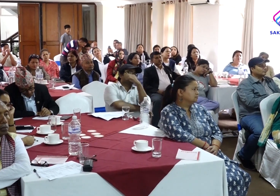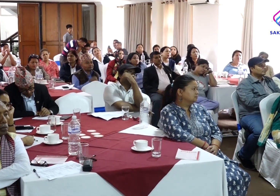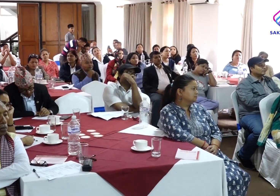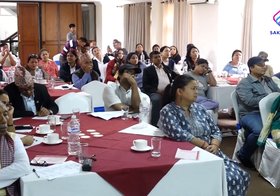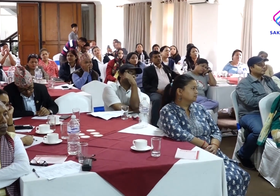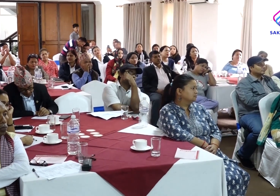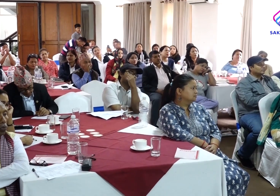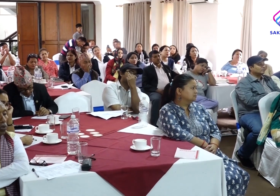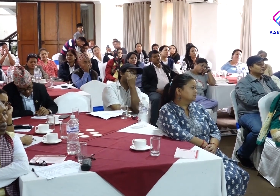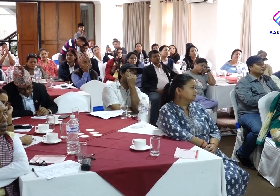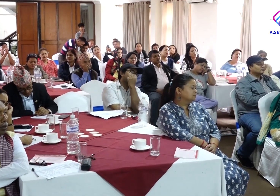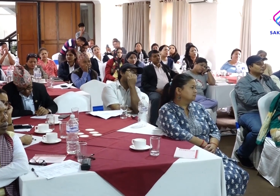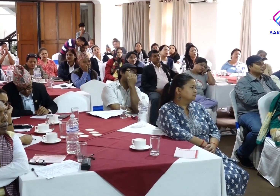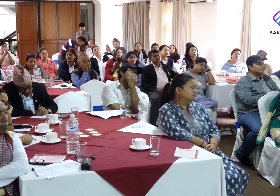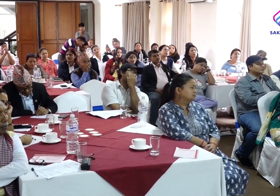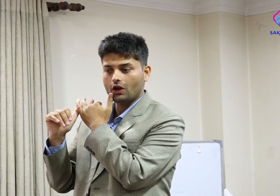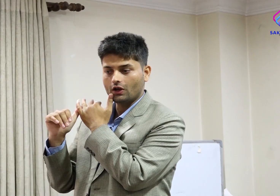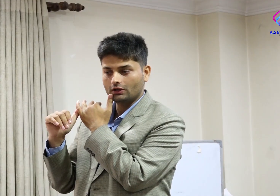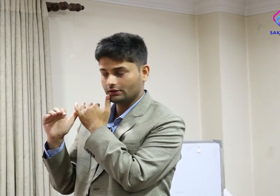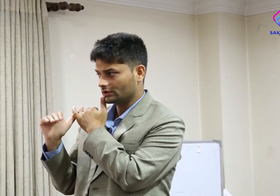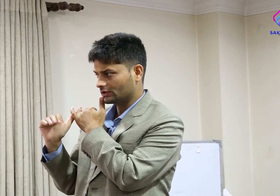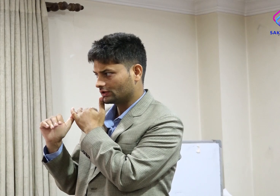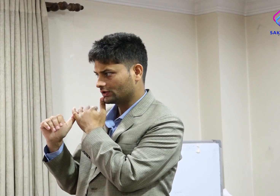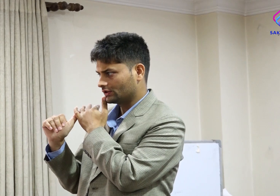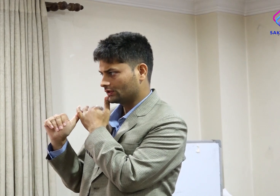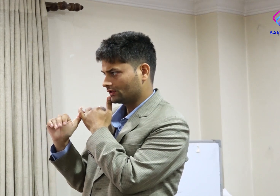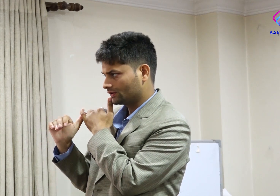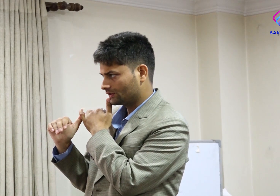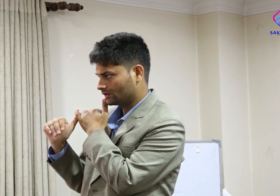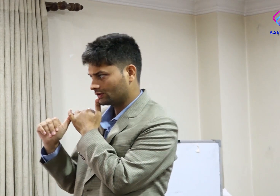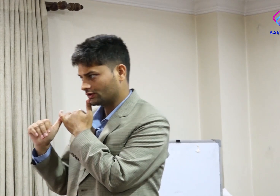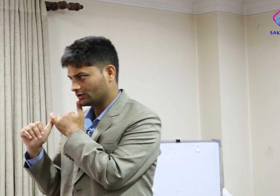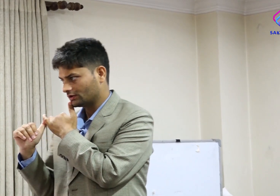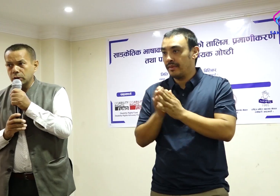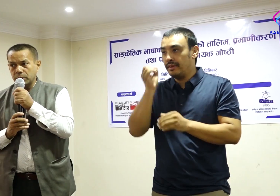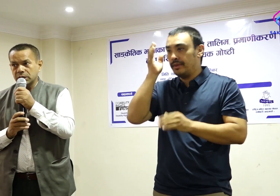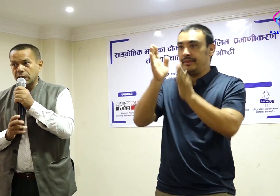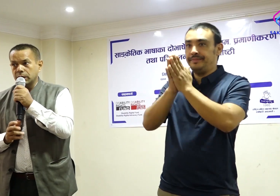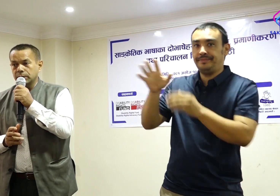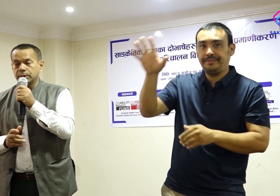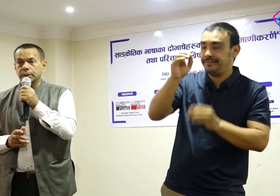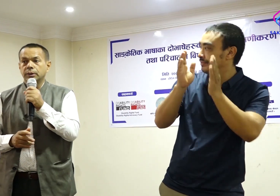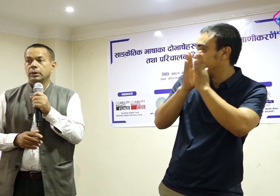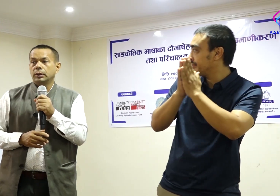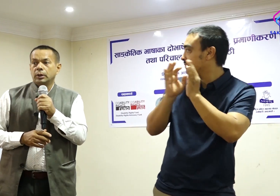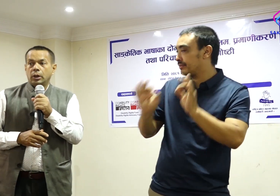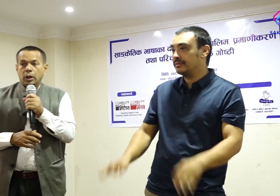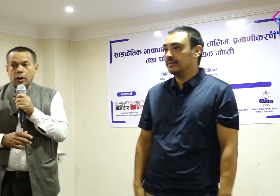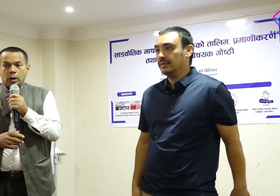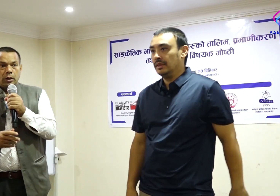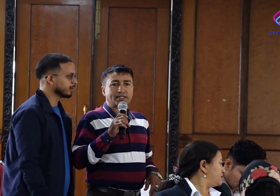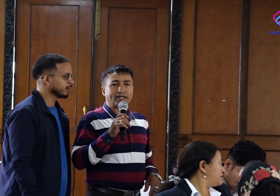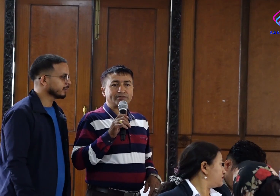सांकेतिक भाषाको पहिचान तथा विकासमा पर्याप्त ध्यान नदिँदा संचारमा अवरोध तथा विभिन्न अधिकारहरूमा पहुँचमा अवरोध झेल्नु परेको उनीहरूको भनाइ